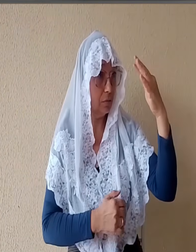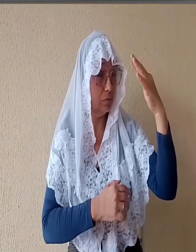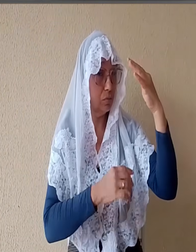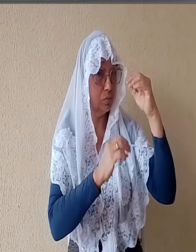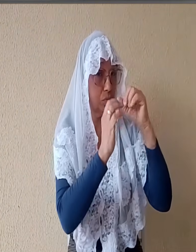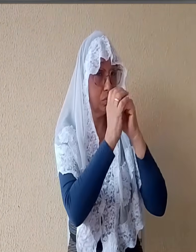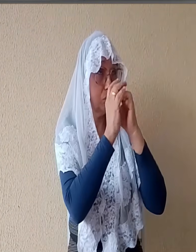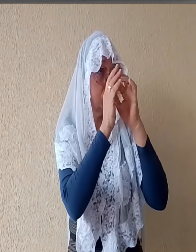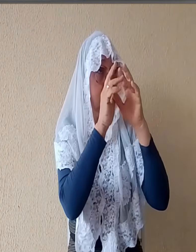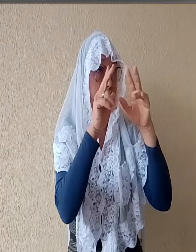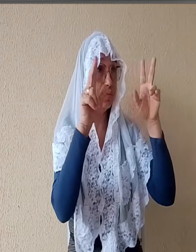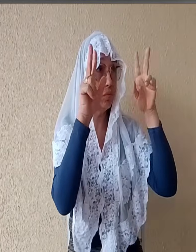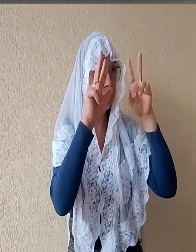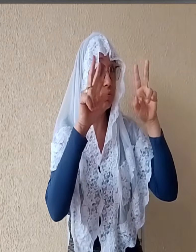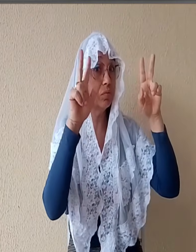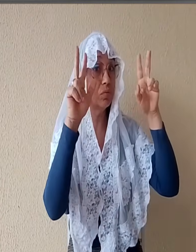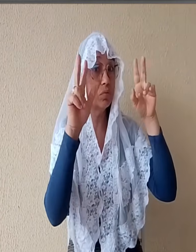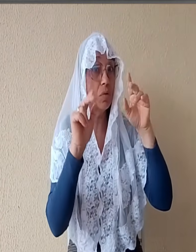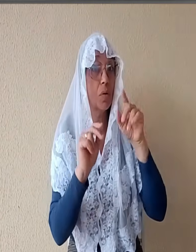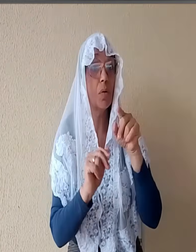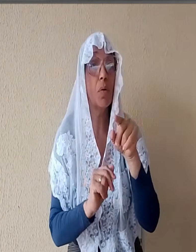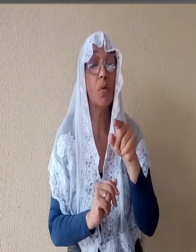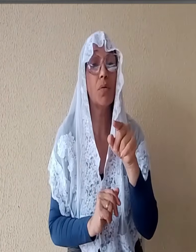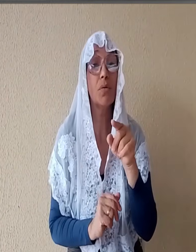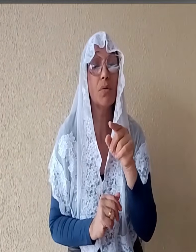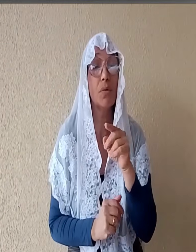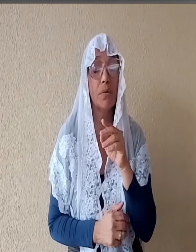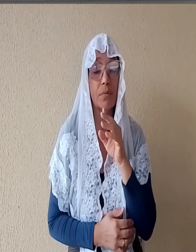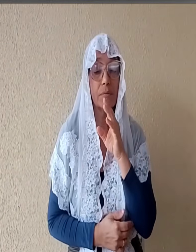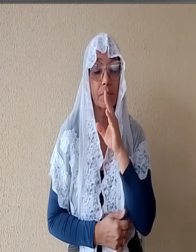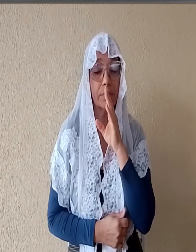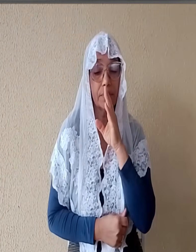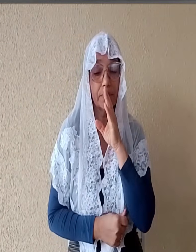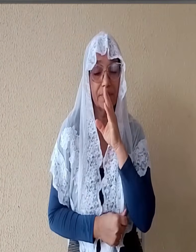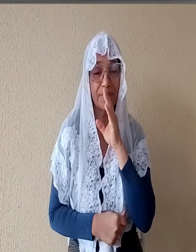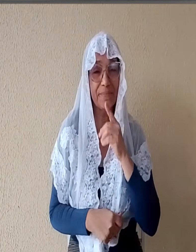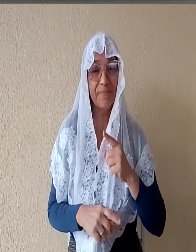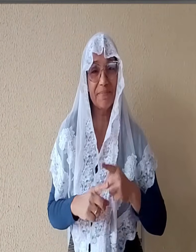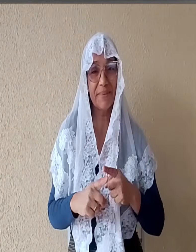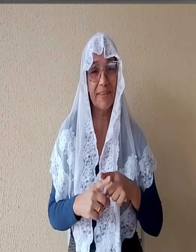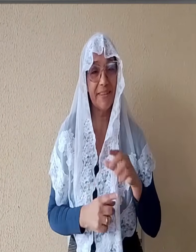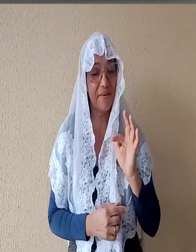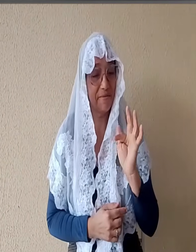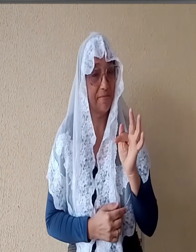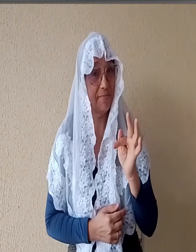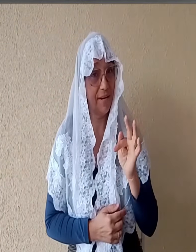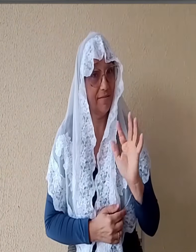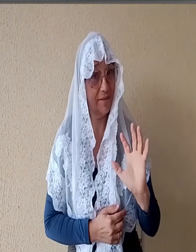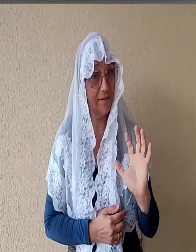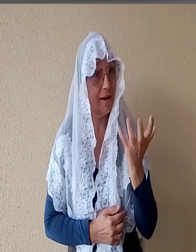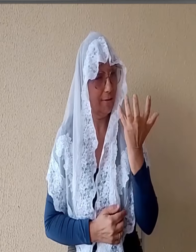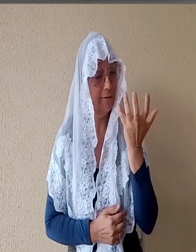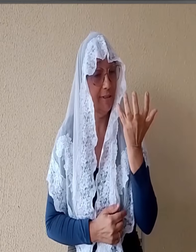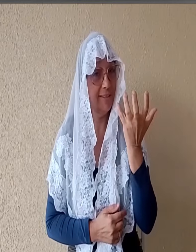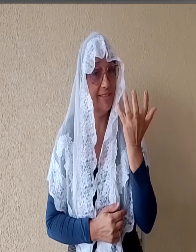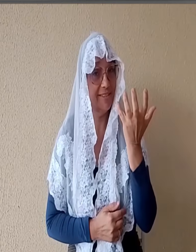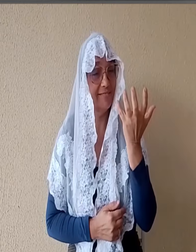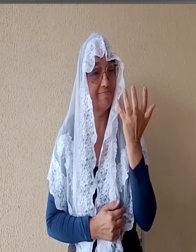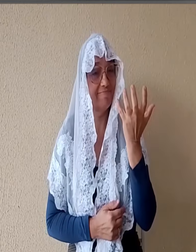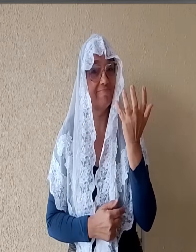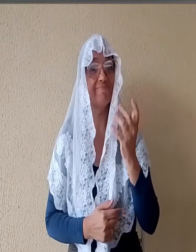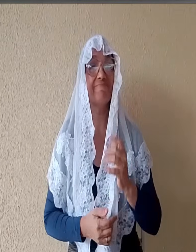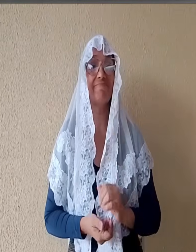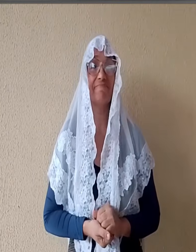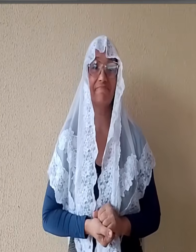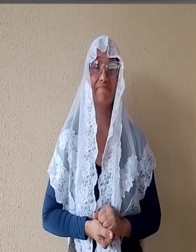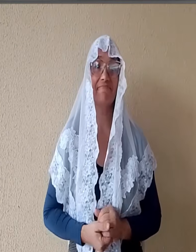A obra de Deus tem que fluir. Esses dias, olha o que aconteceu. É a obra, irmão. É o que Deus está trazendo. Bendito